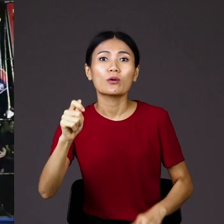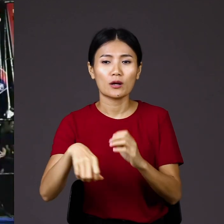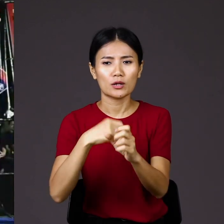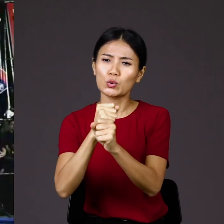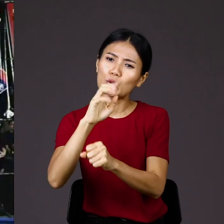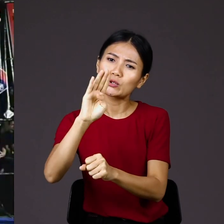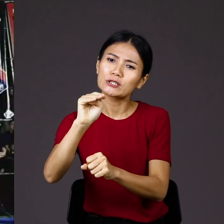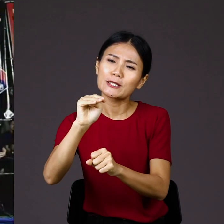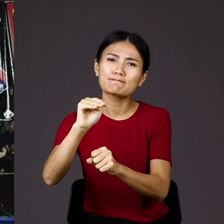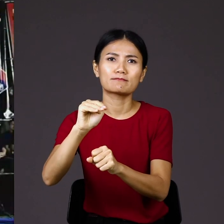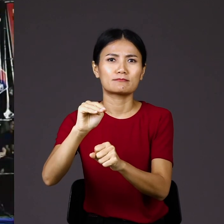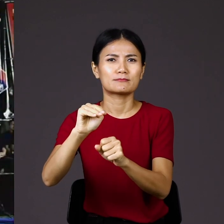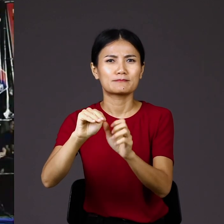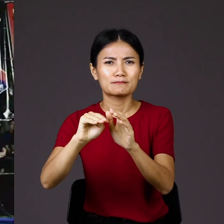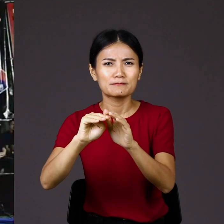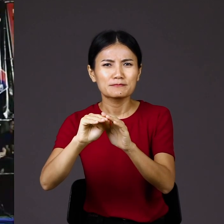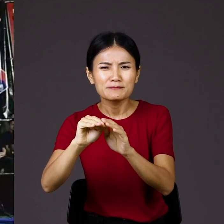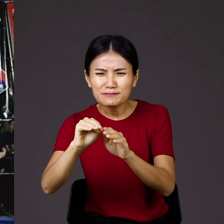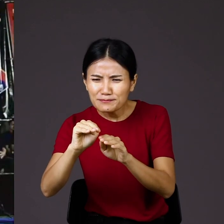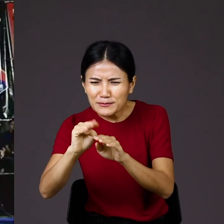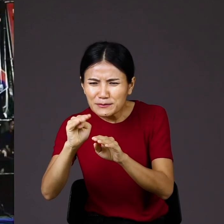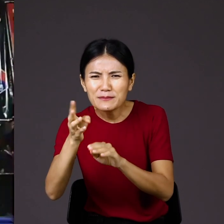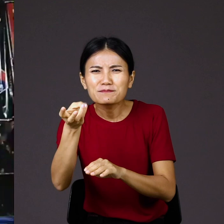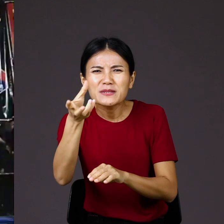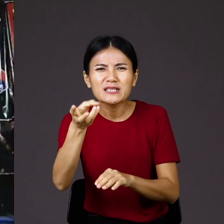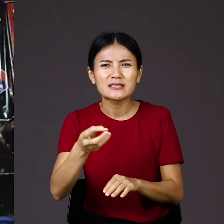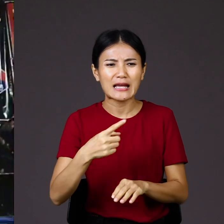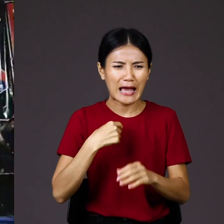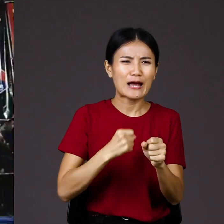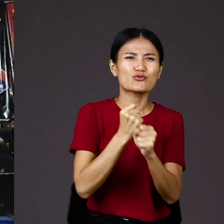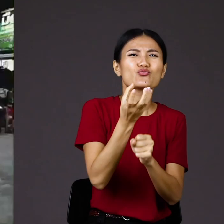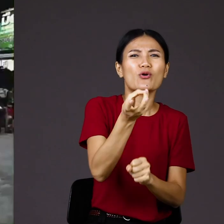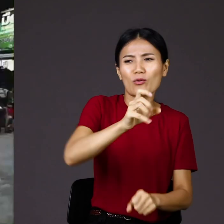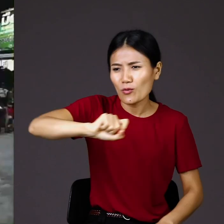โอ้โหยังอ่อนกว่าประยุทธ์ตอนนี้เลยครับ